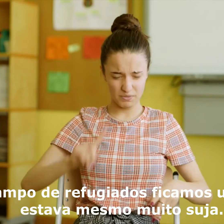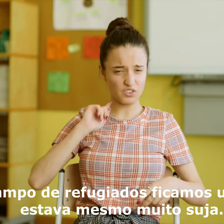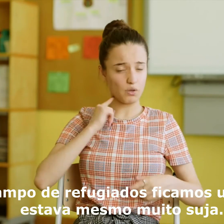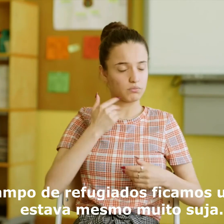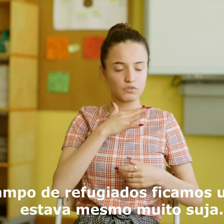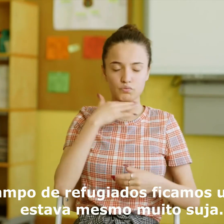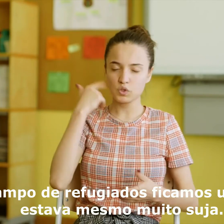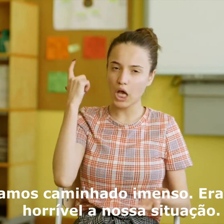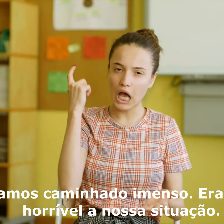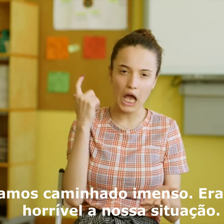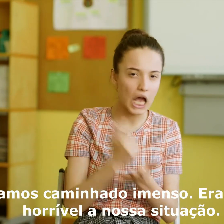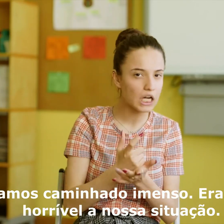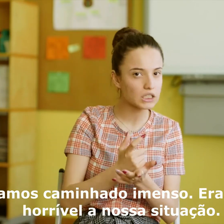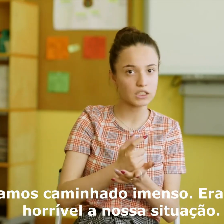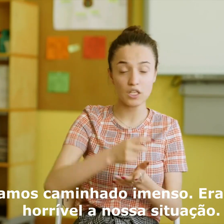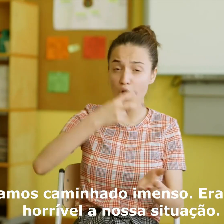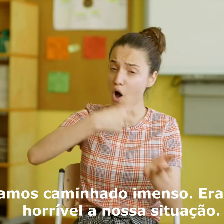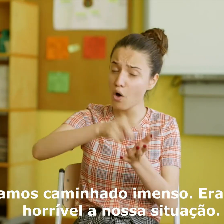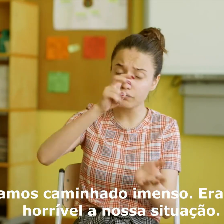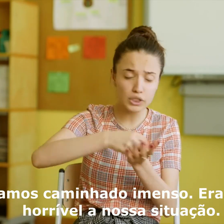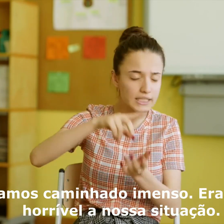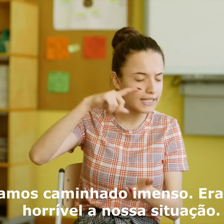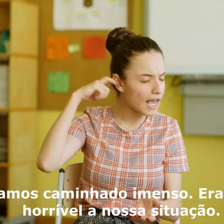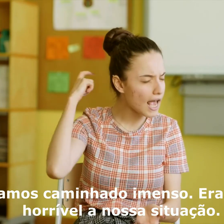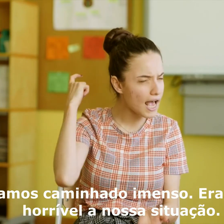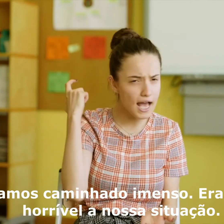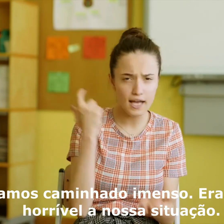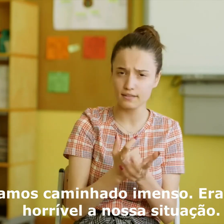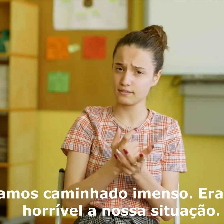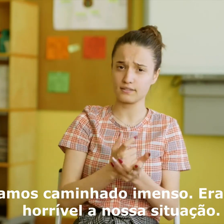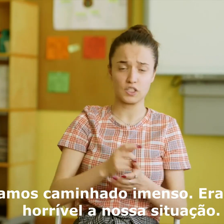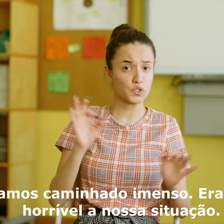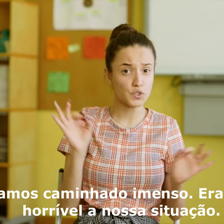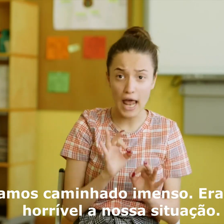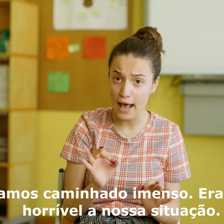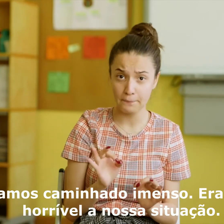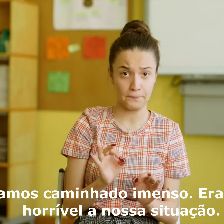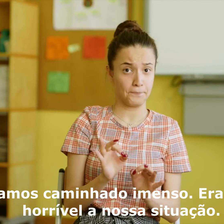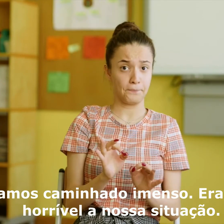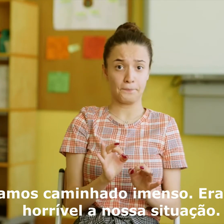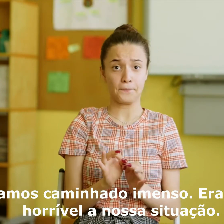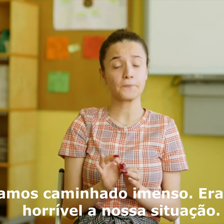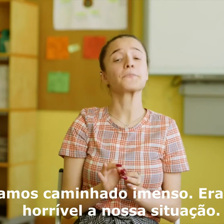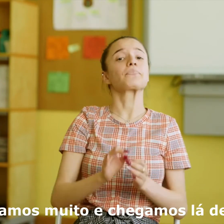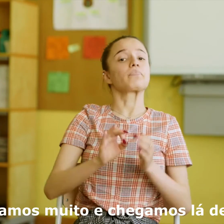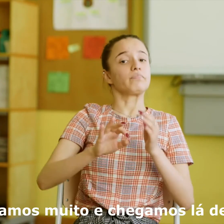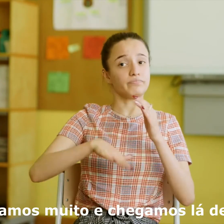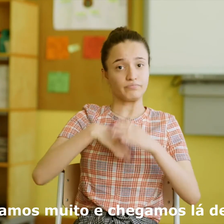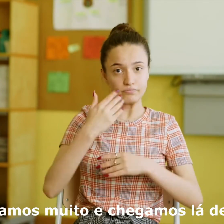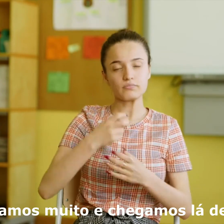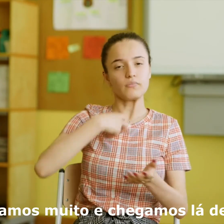mesmo muito suja, tínhamos andado imenso. Era mesmo horrível a nossa situação. Tínhamos andado